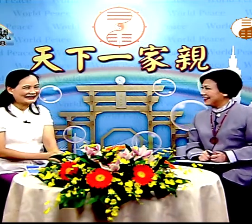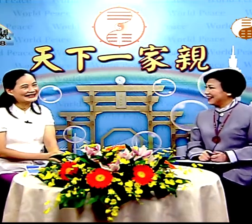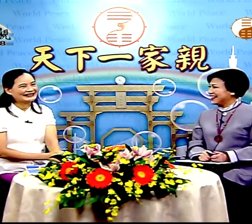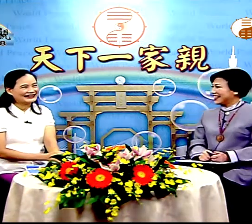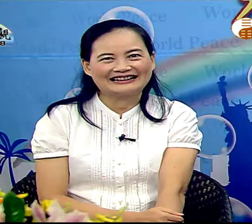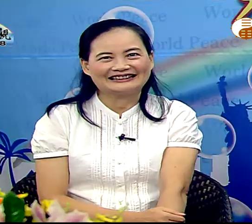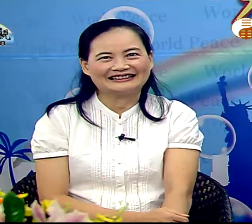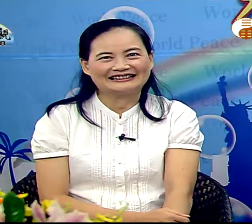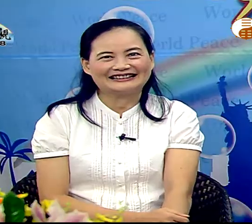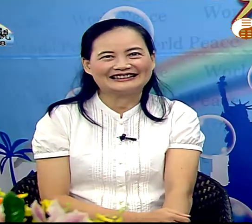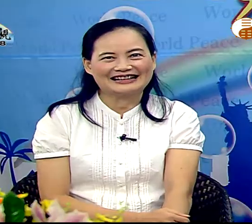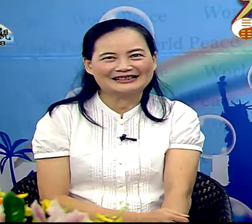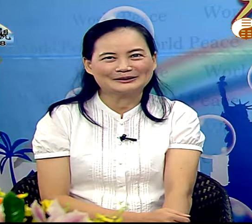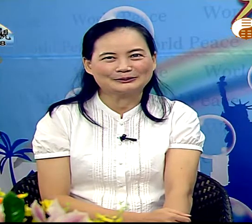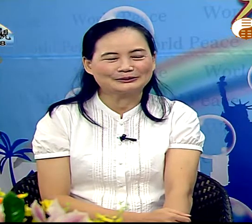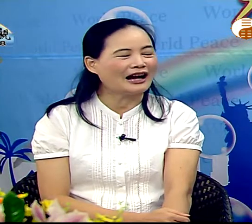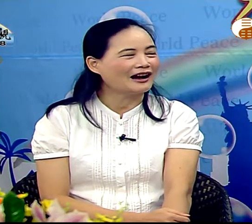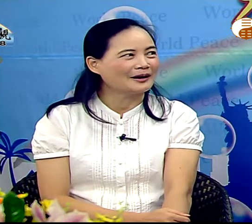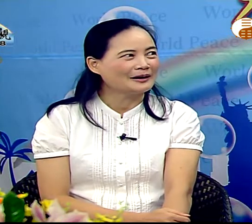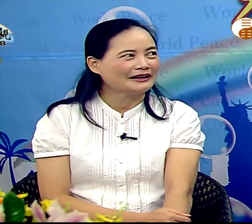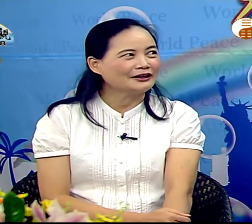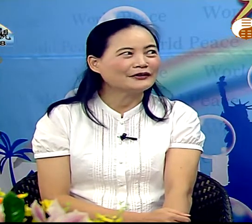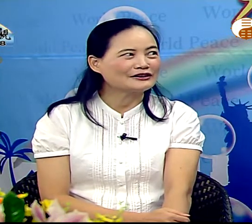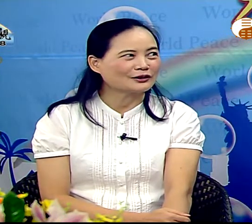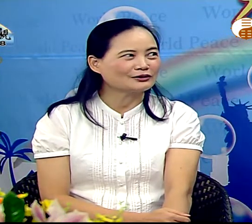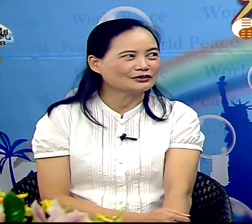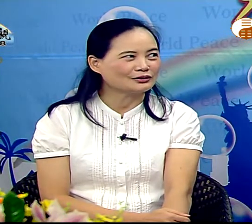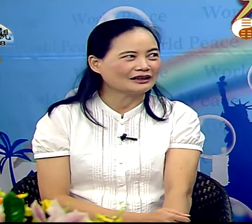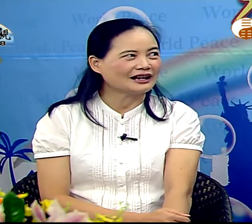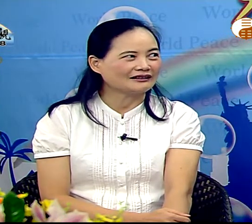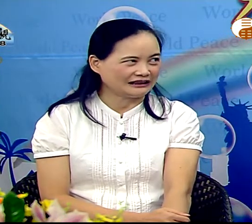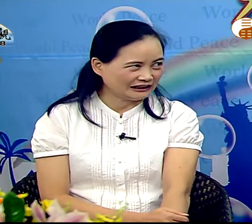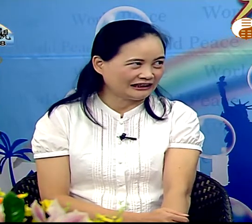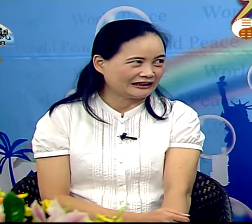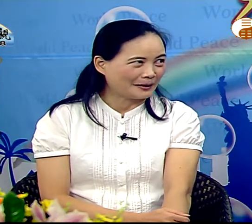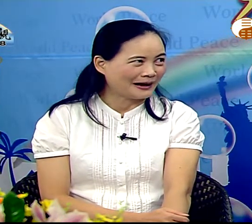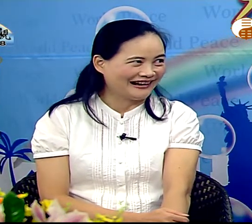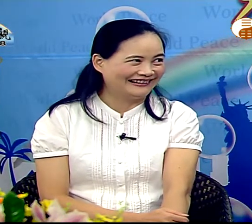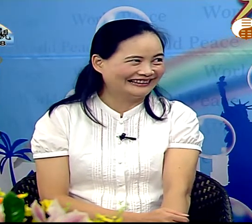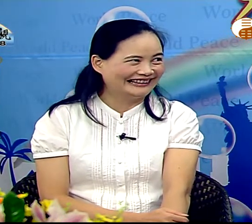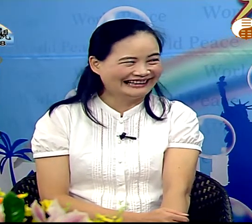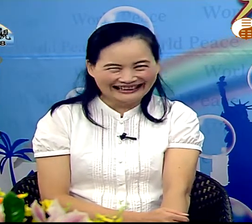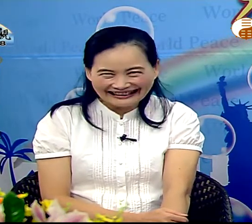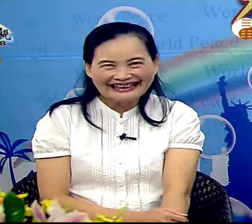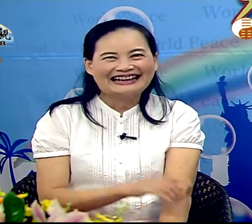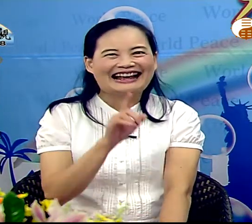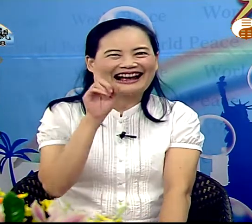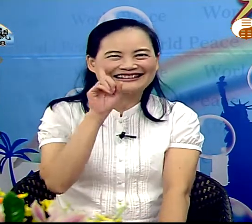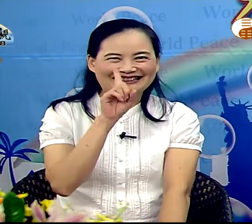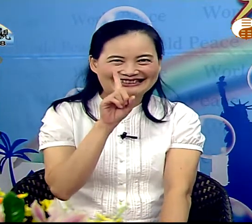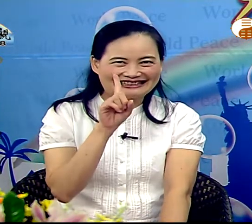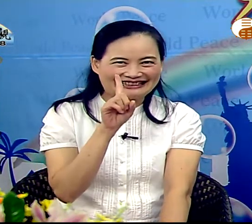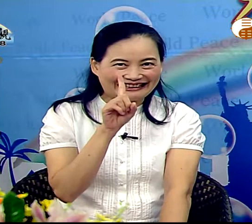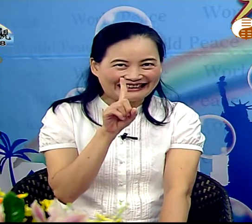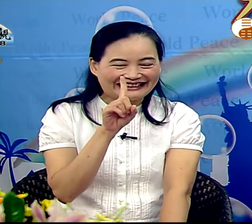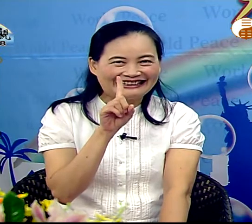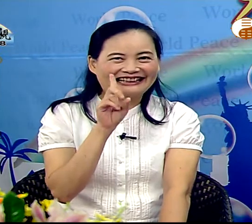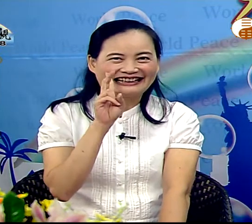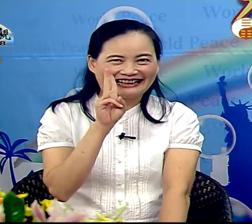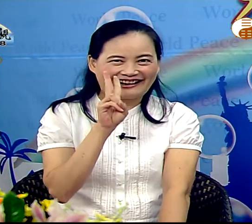简单的一二三四五，到一分钟就学到一亿，好不好？好，这是一